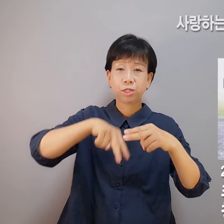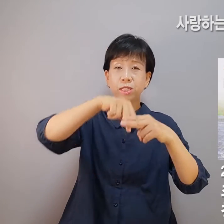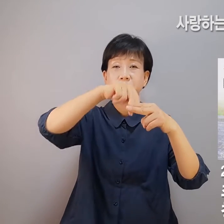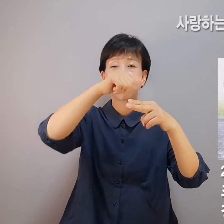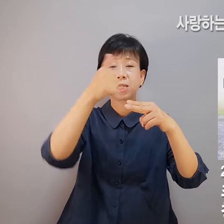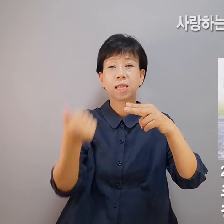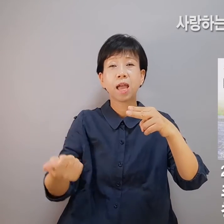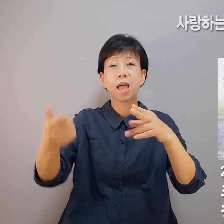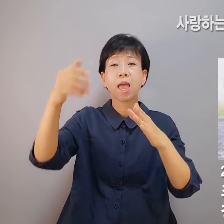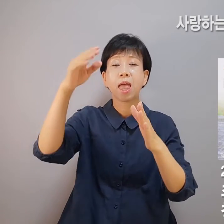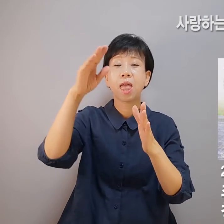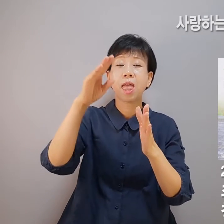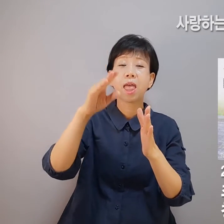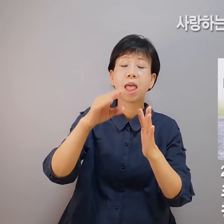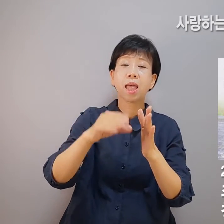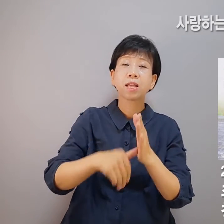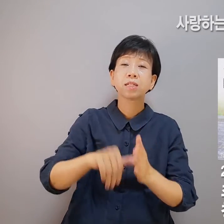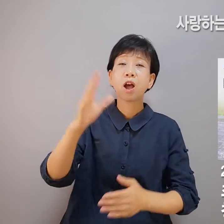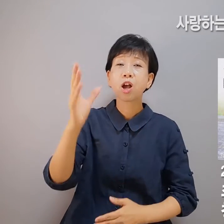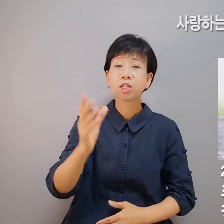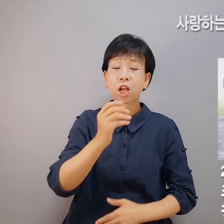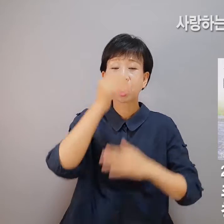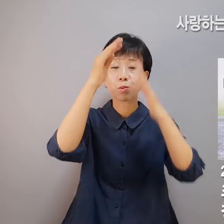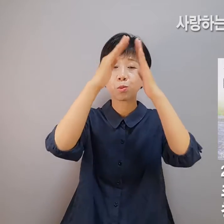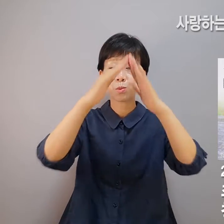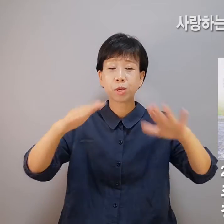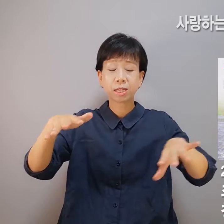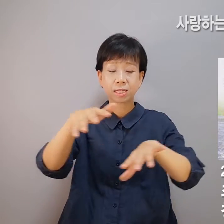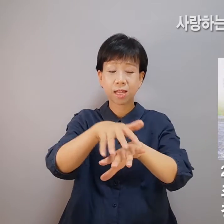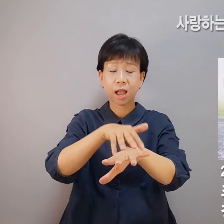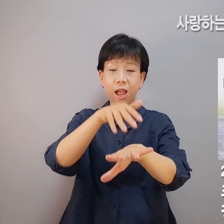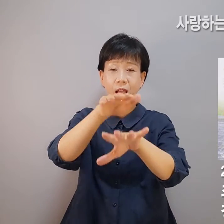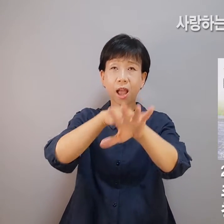죽으실 때 성전 휘장